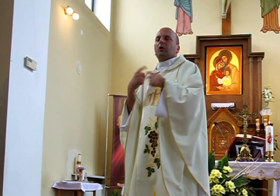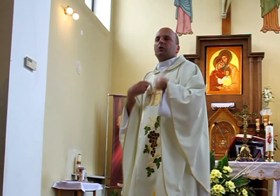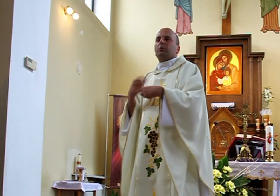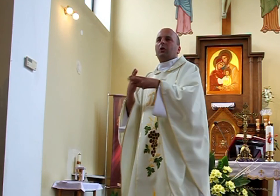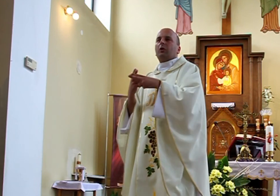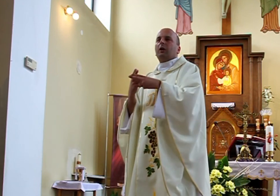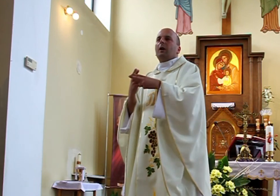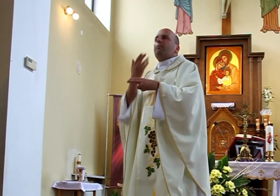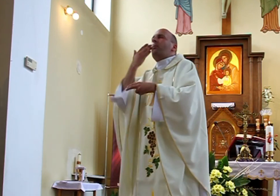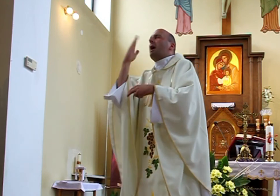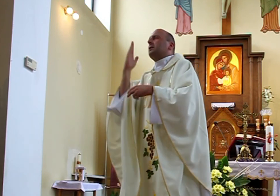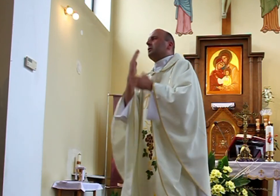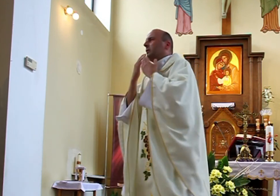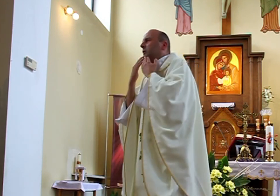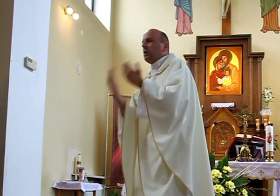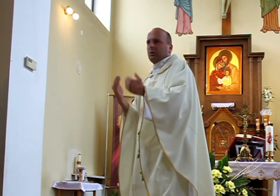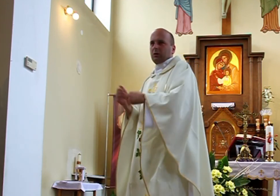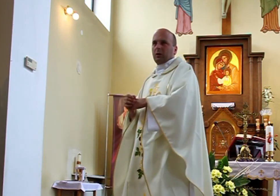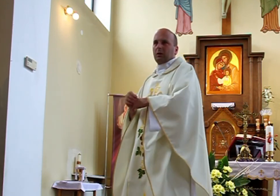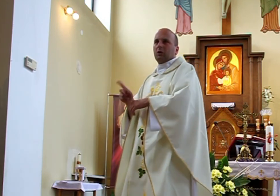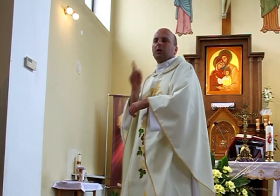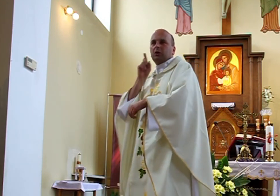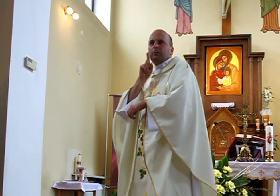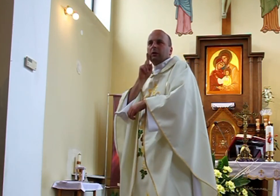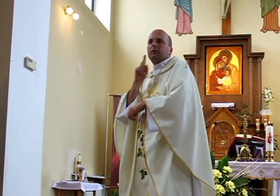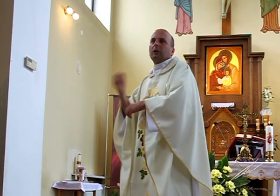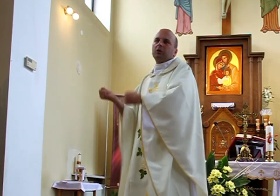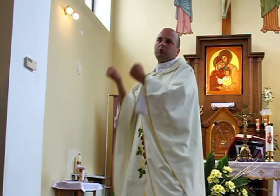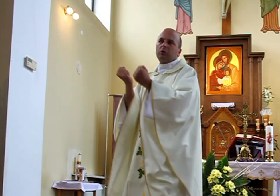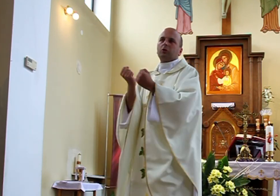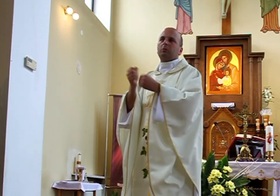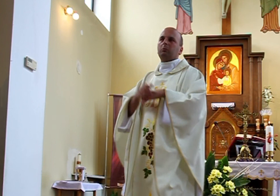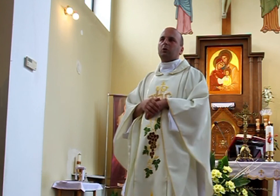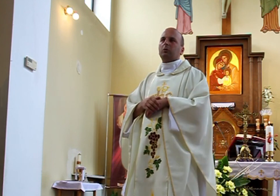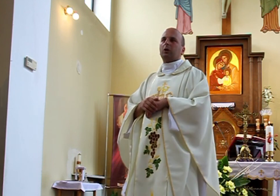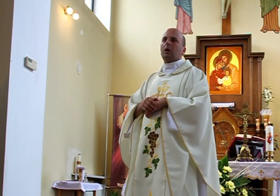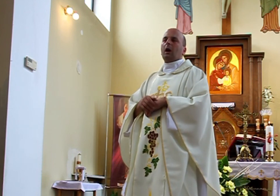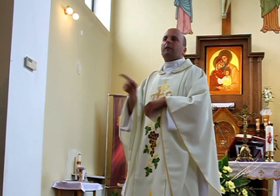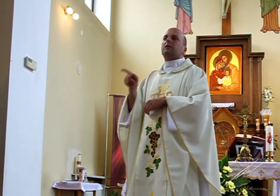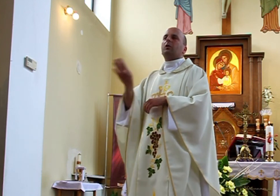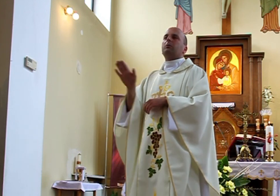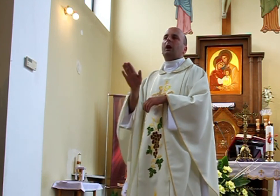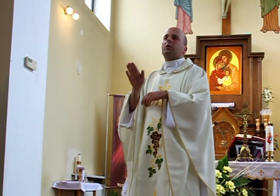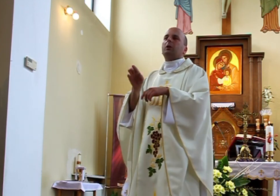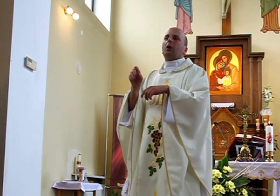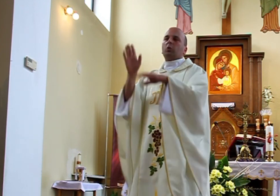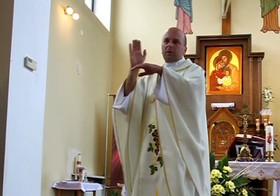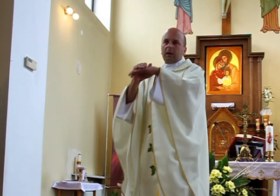osoby chore, bardzo są wdzięczne, że ci panowie właśnie przynoszą im Komunię. A więc oni mają uznane